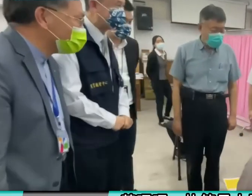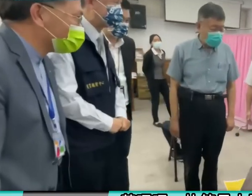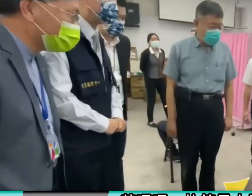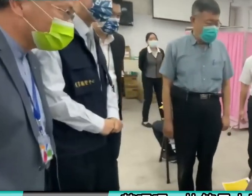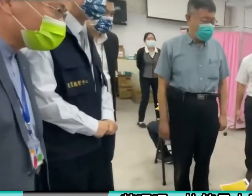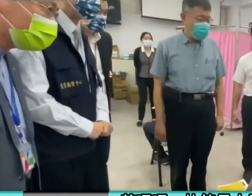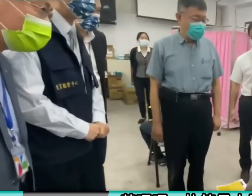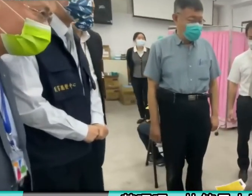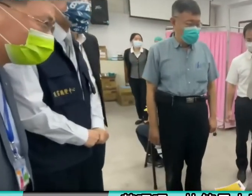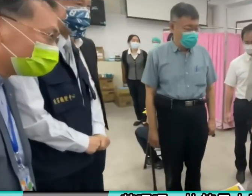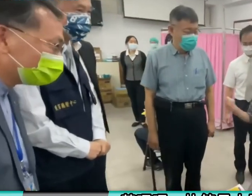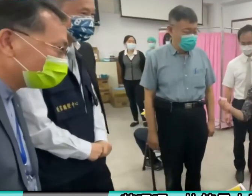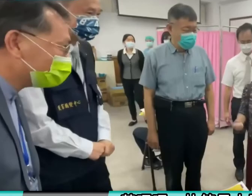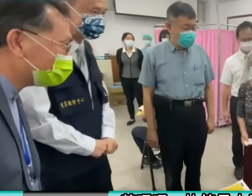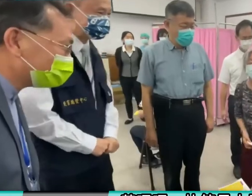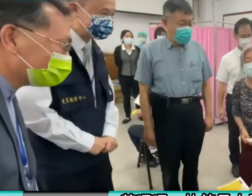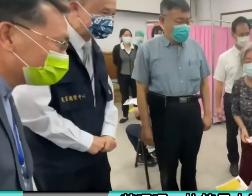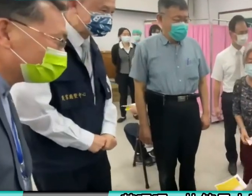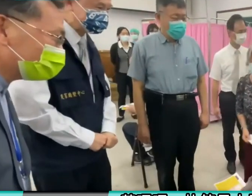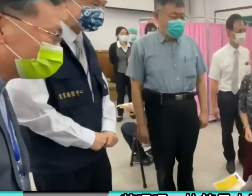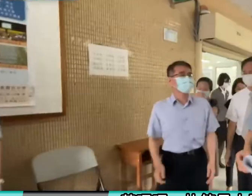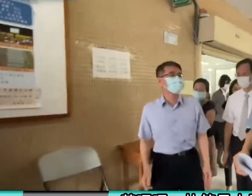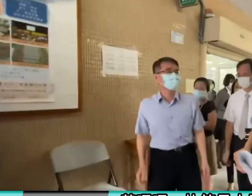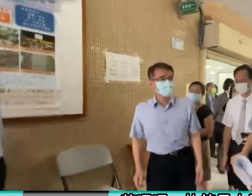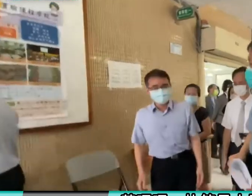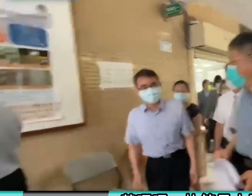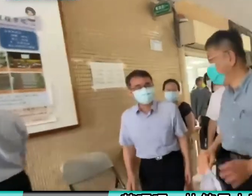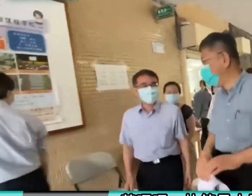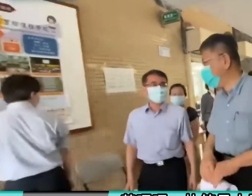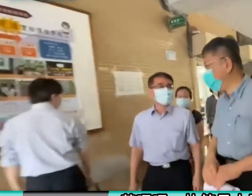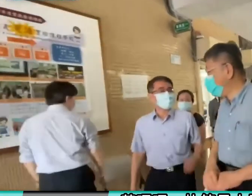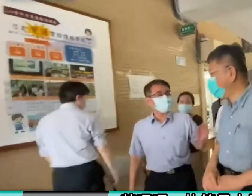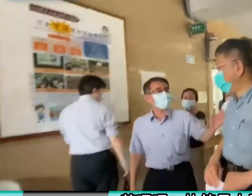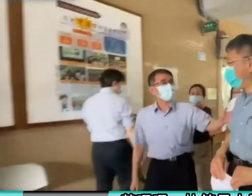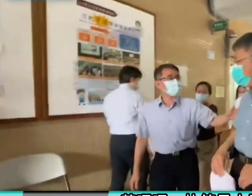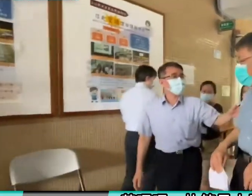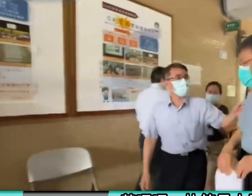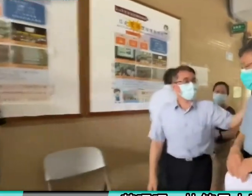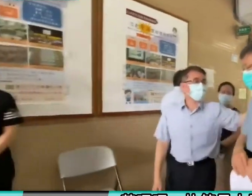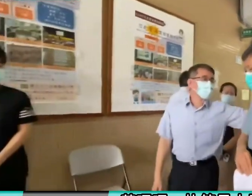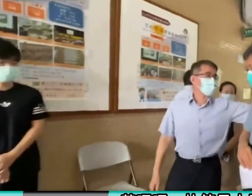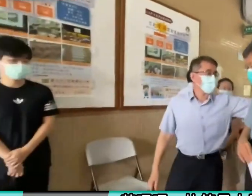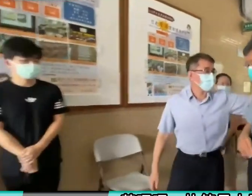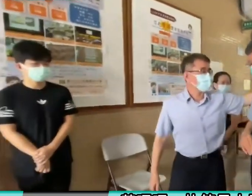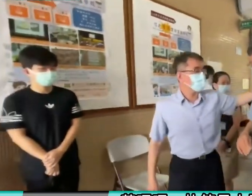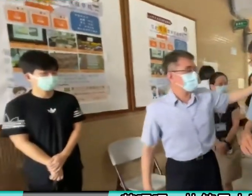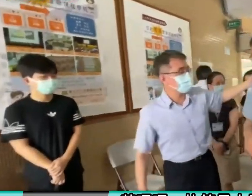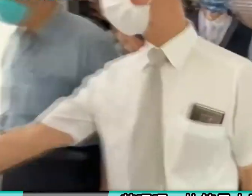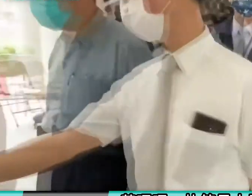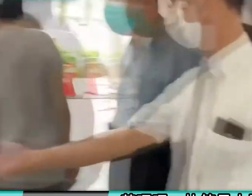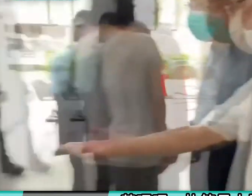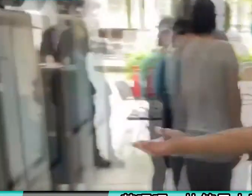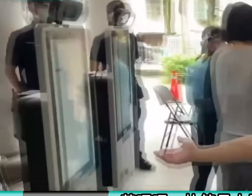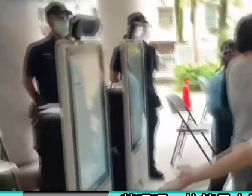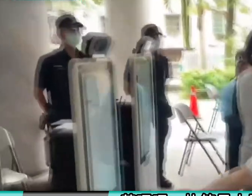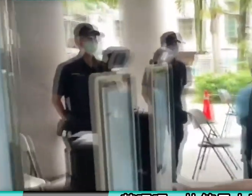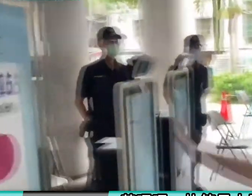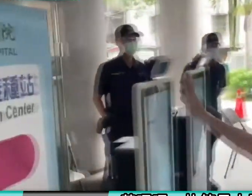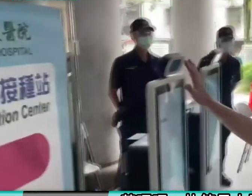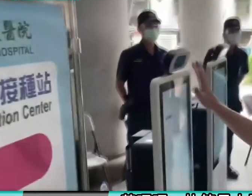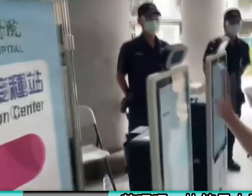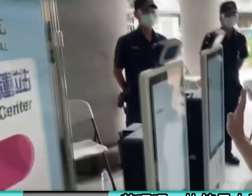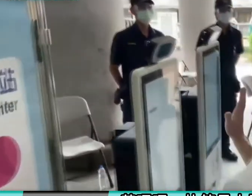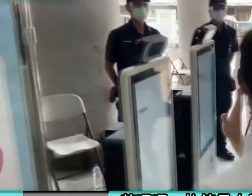做，尤其是最近学校的状况非常多，所以我们教育局紧急采购100万剂也是用